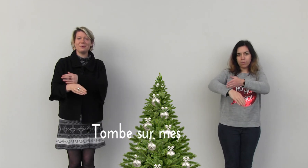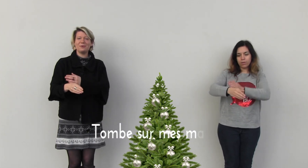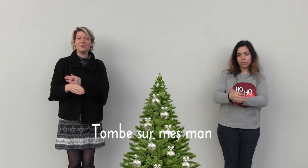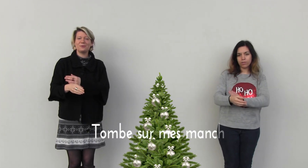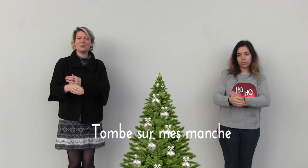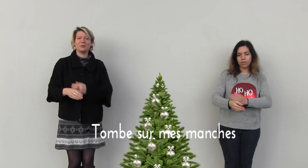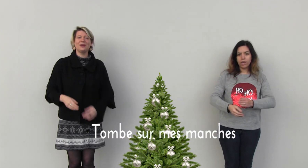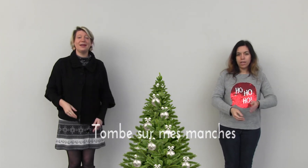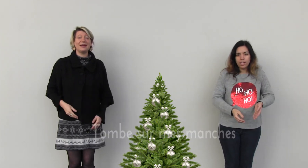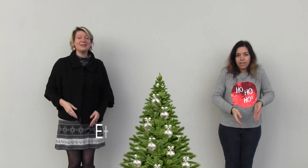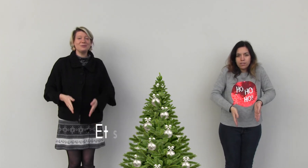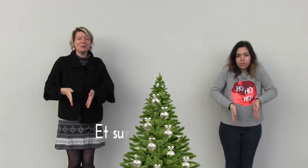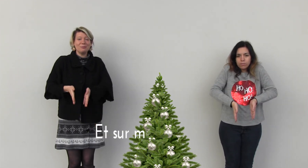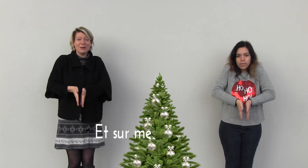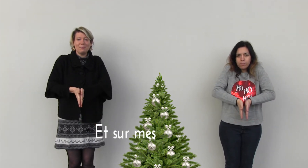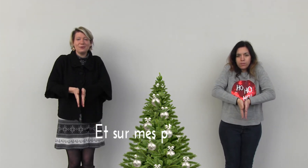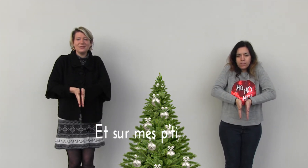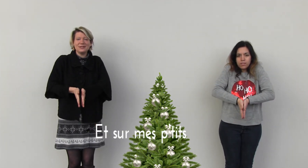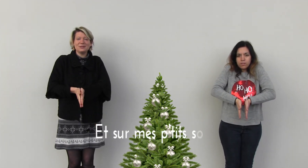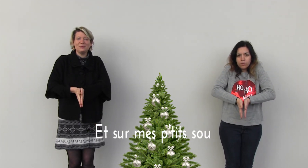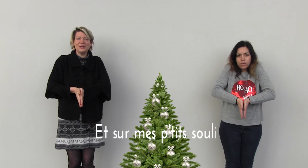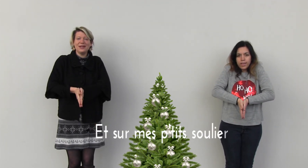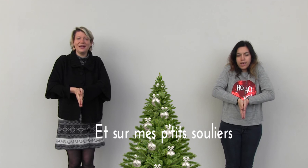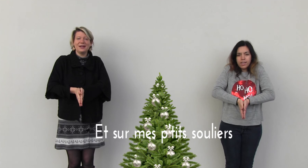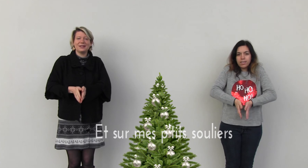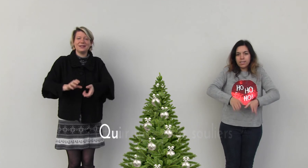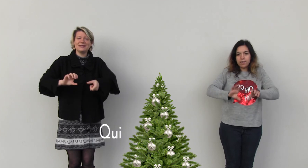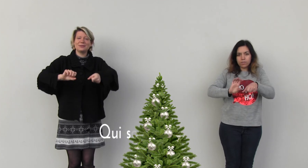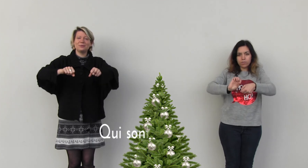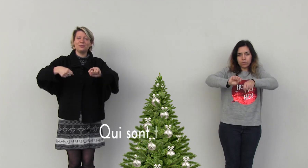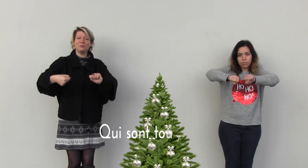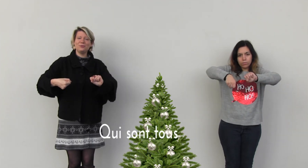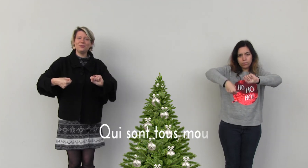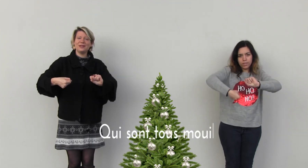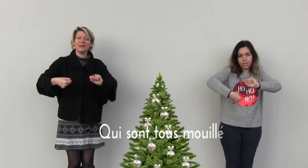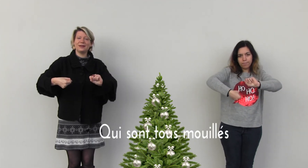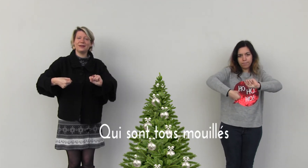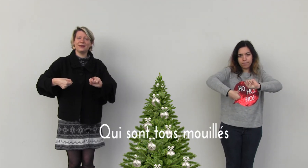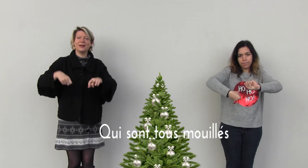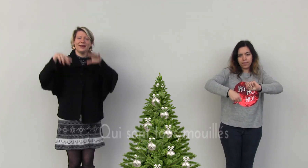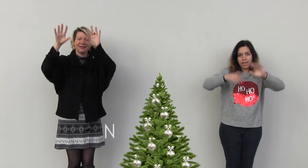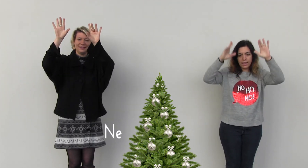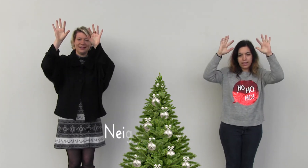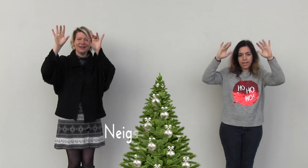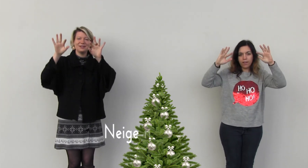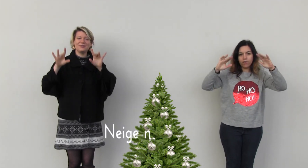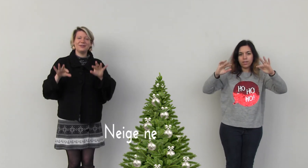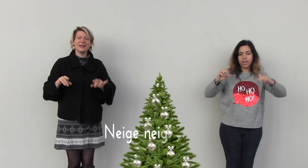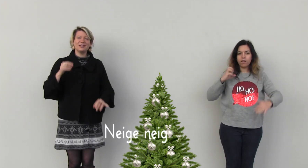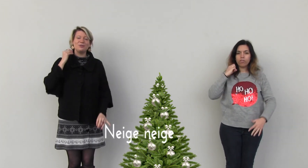manches Et sur mes petits souliers Qui sont tout mouillés Neige, neige